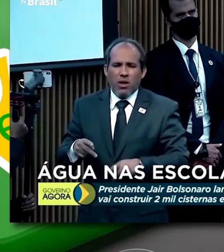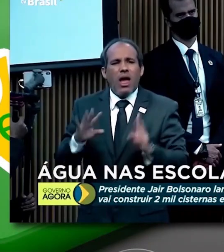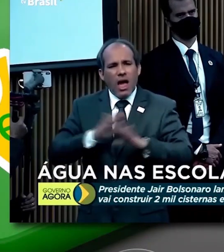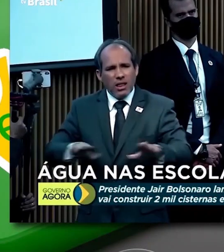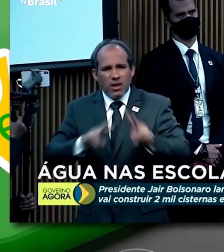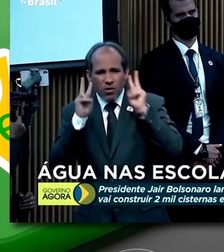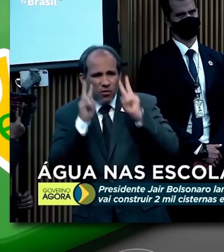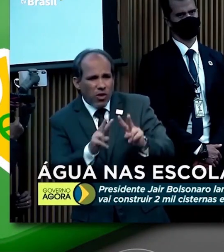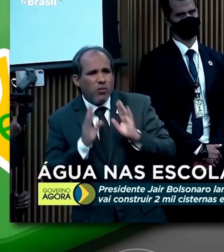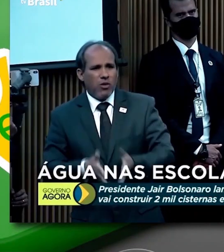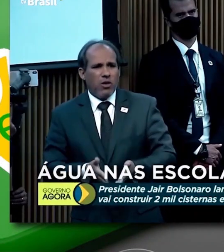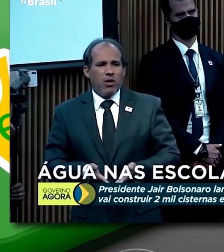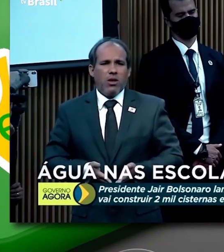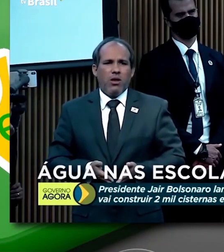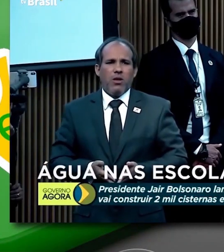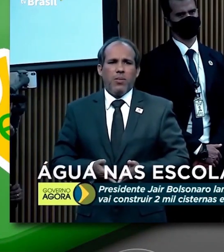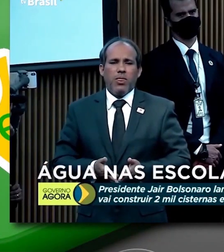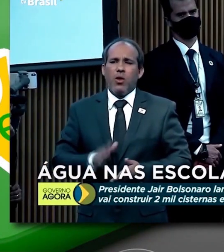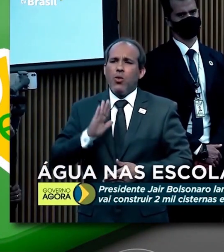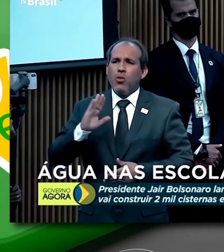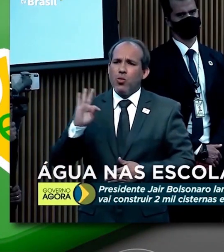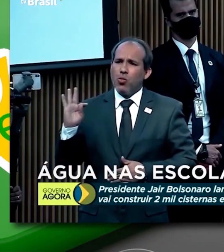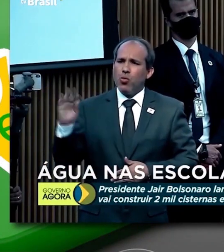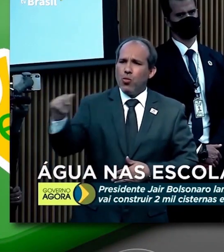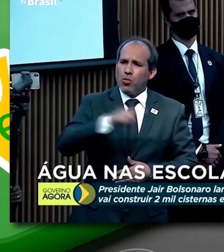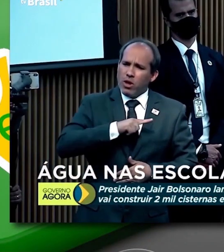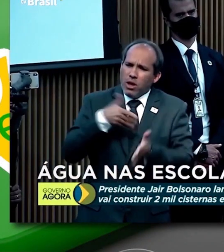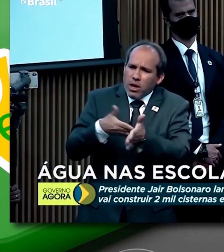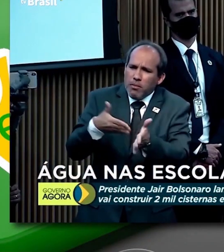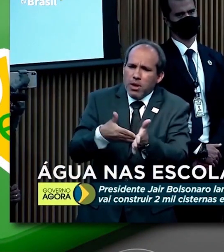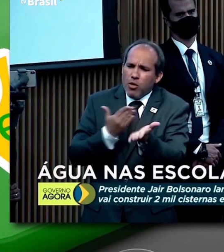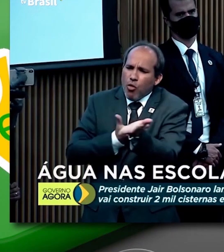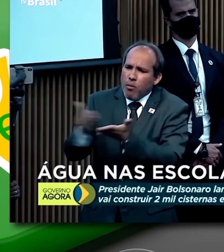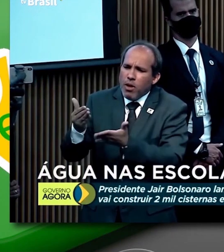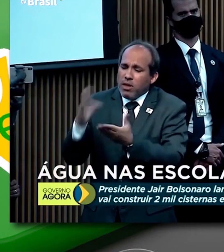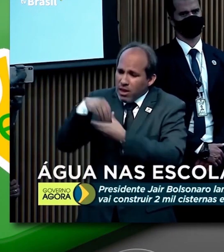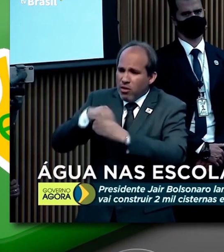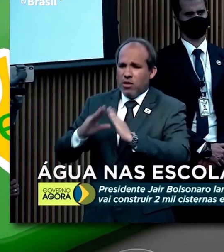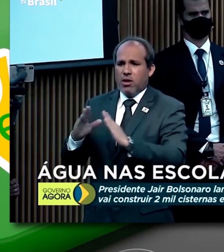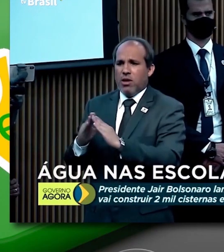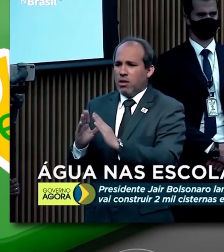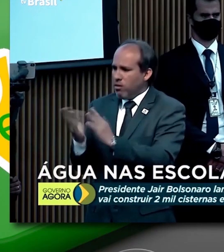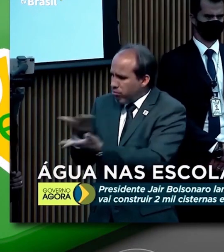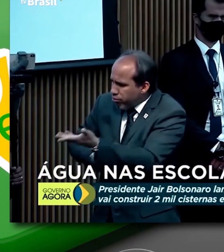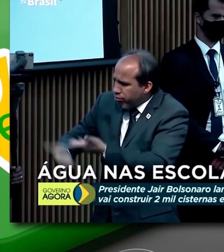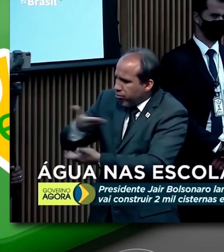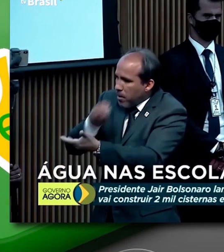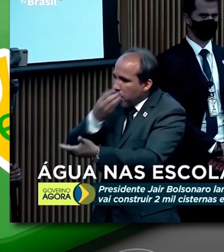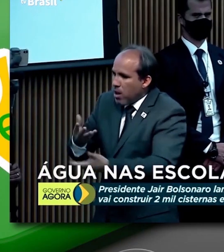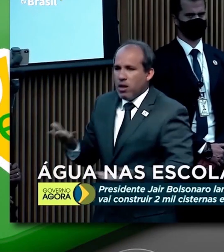temos limites e Começa dentro de casa e se não não tem convivência